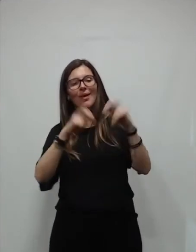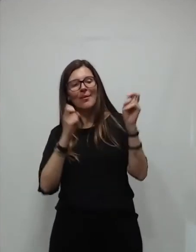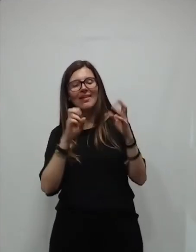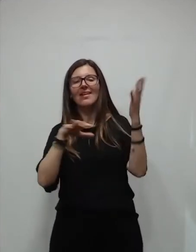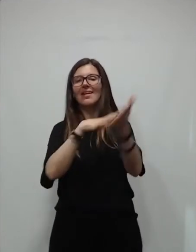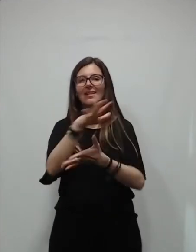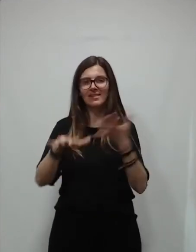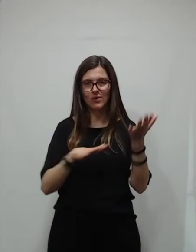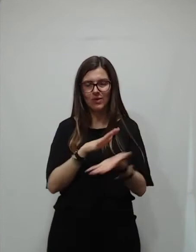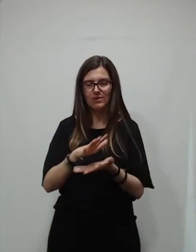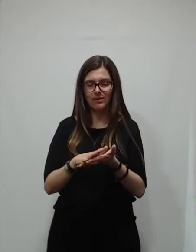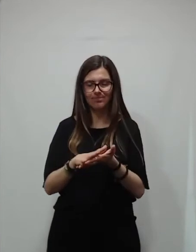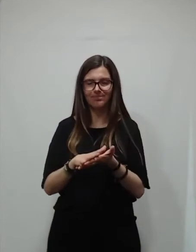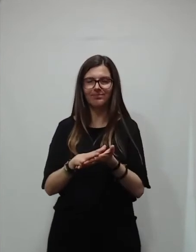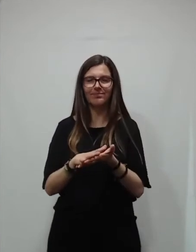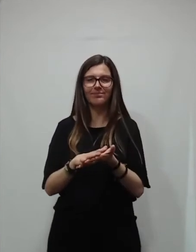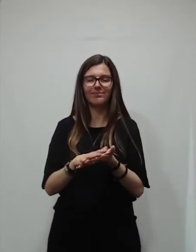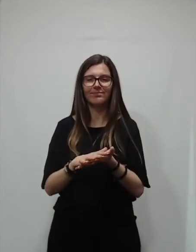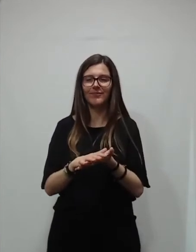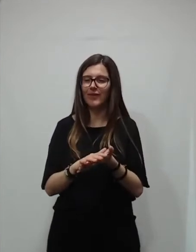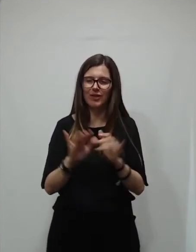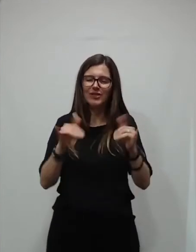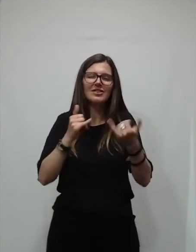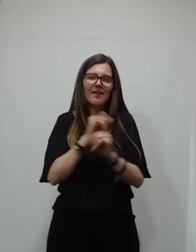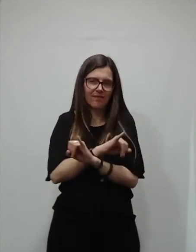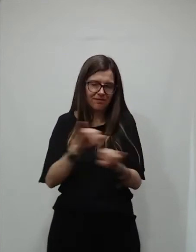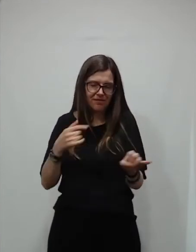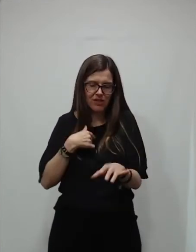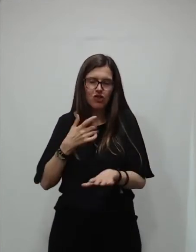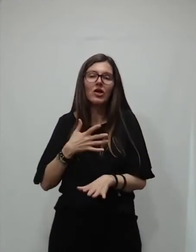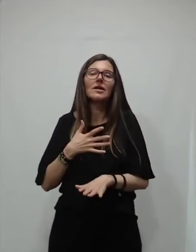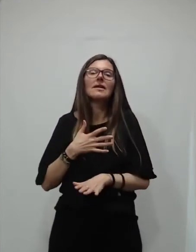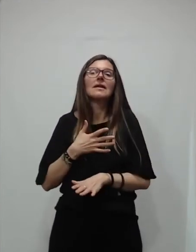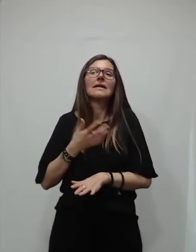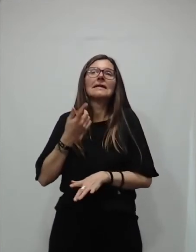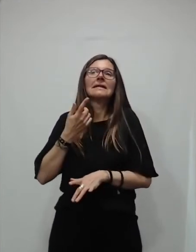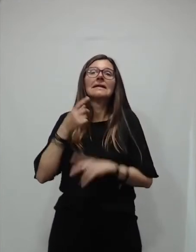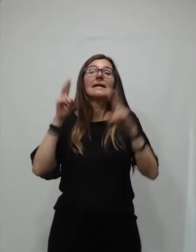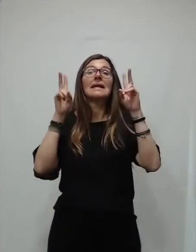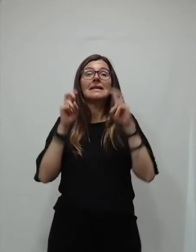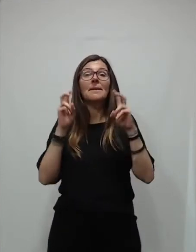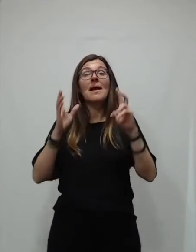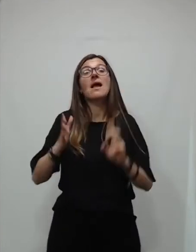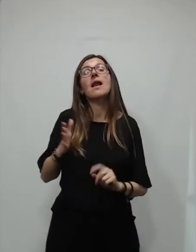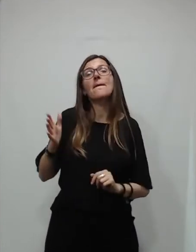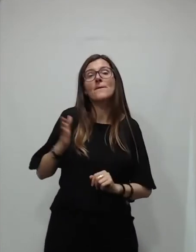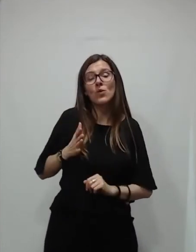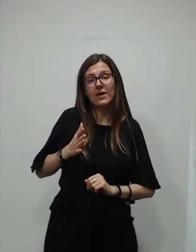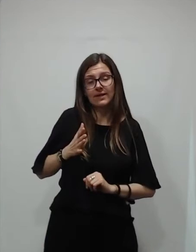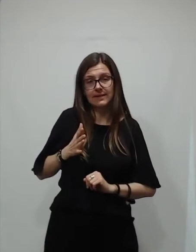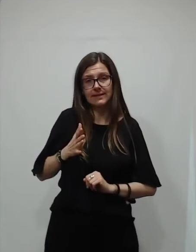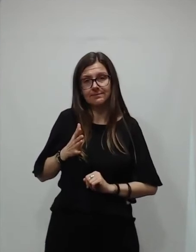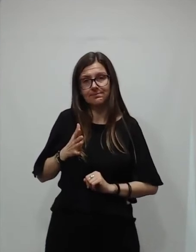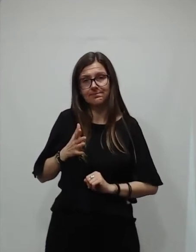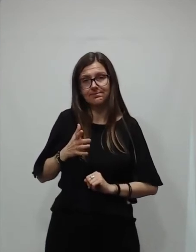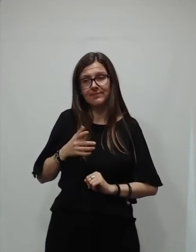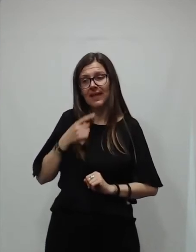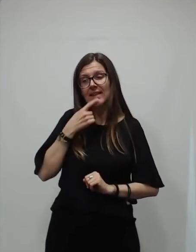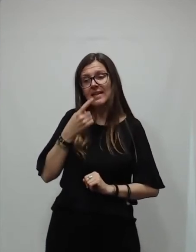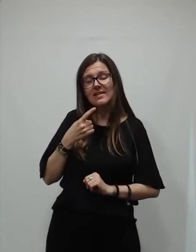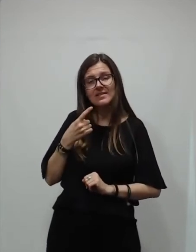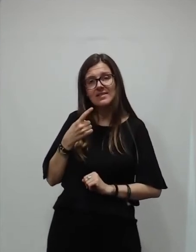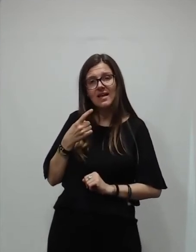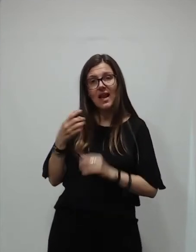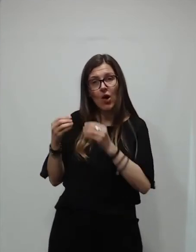para cerrar, darle la palabra a Daniel, el tema de las mujeres, lo que comentaba la compañera